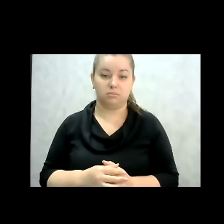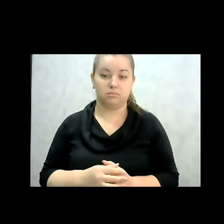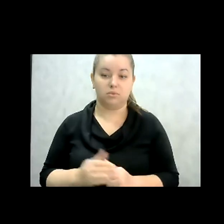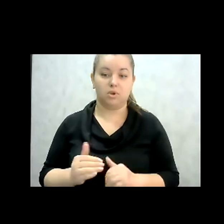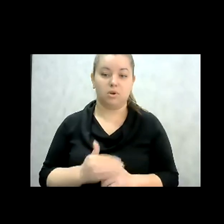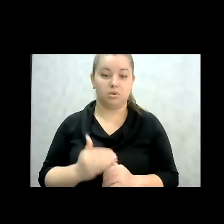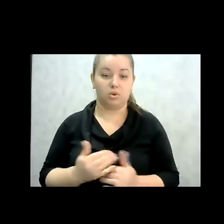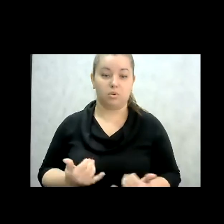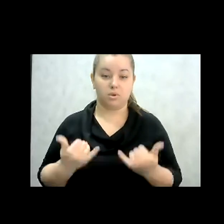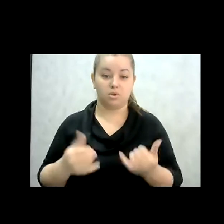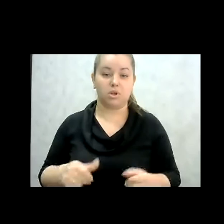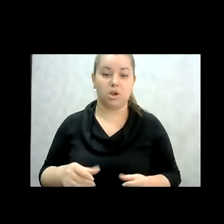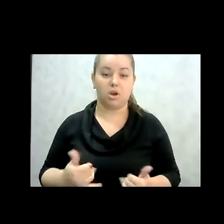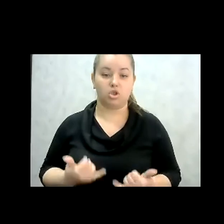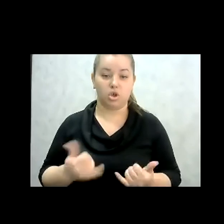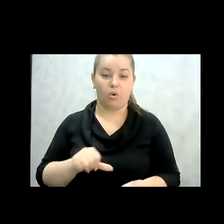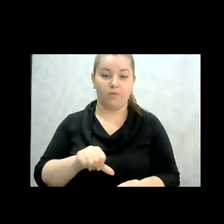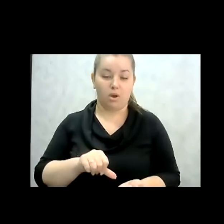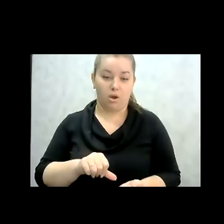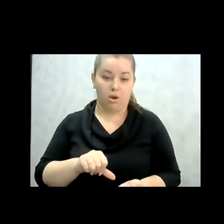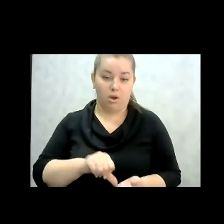Доброго дня, шановні колеги.